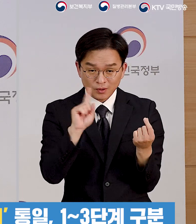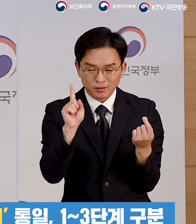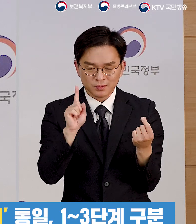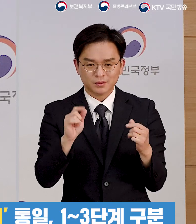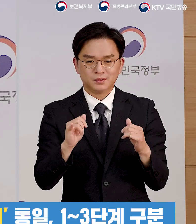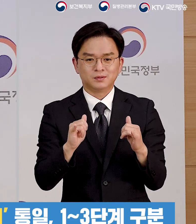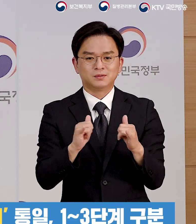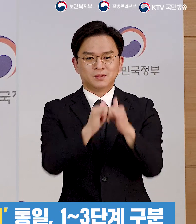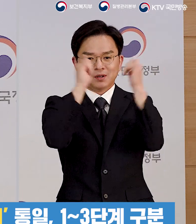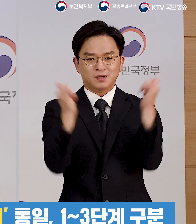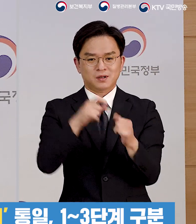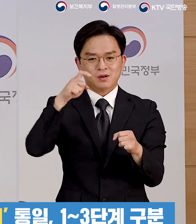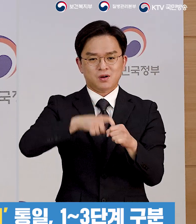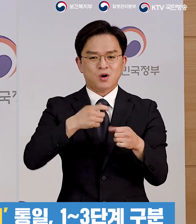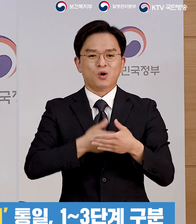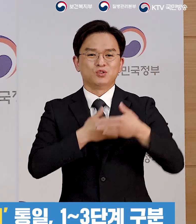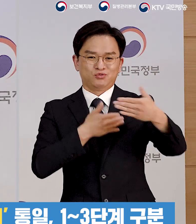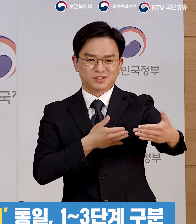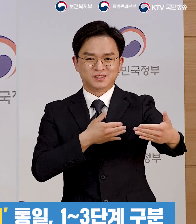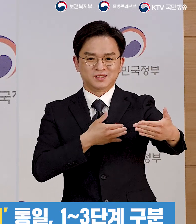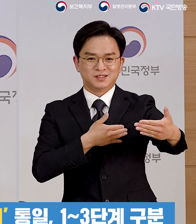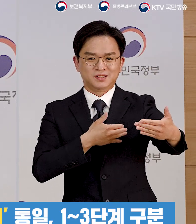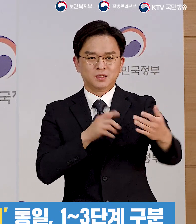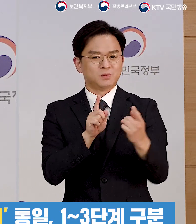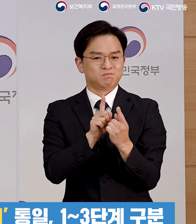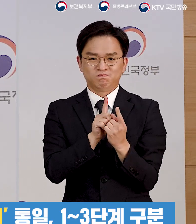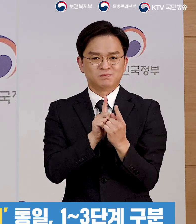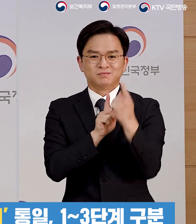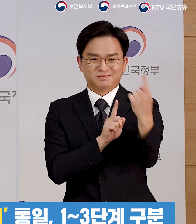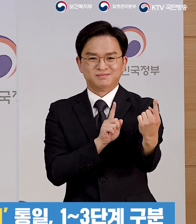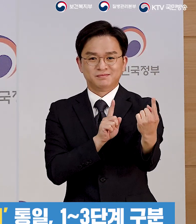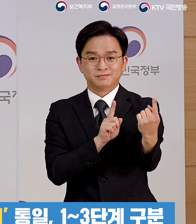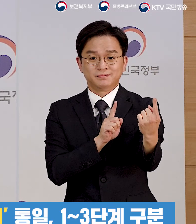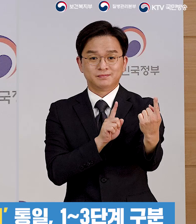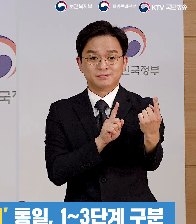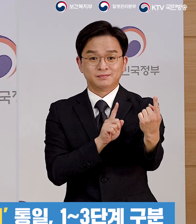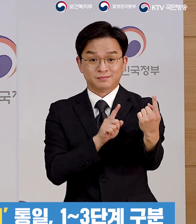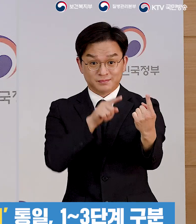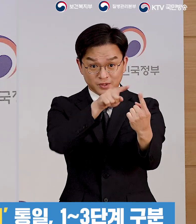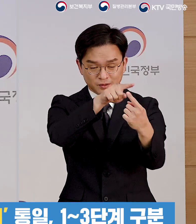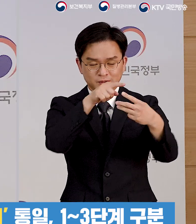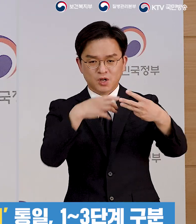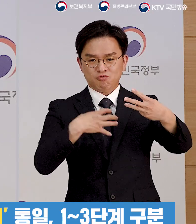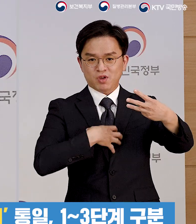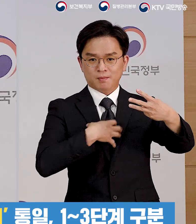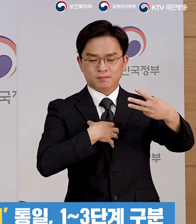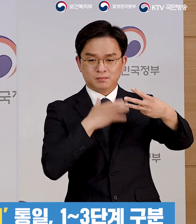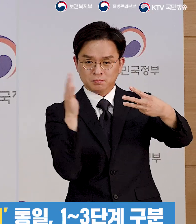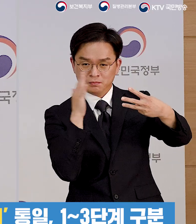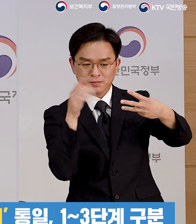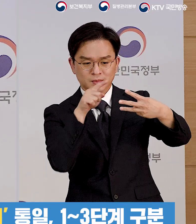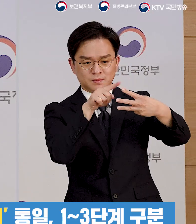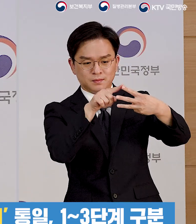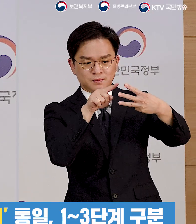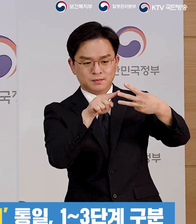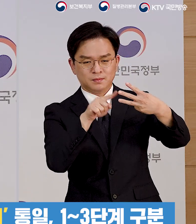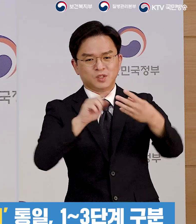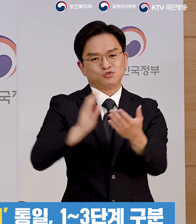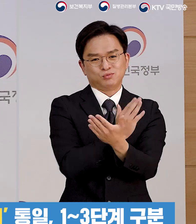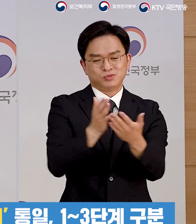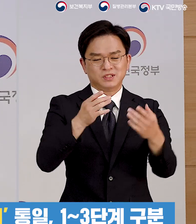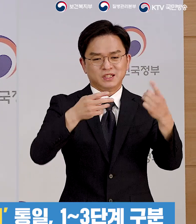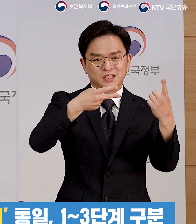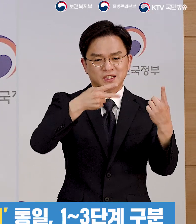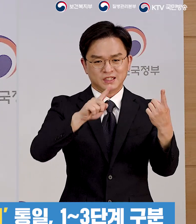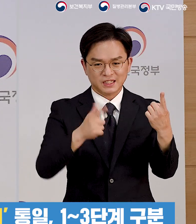명칭의 혼선을 피하기 위해 모든 단계의 명칭을 사회적 거리두기로 통일하고 조치의 강도에